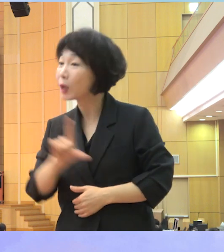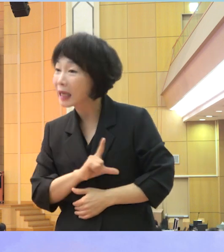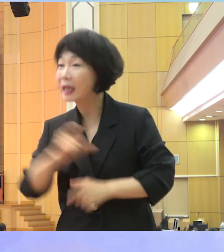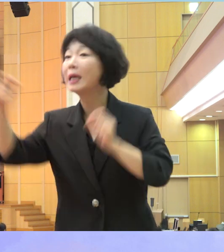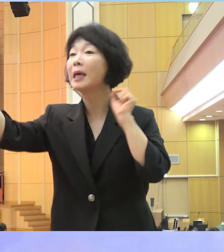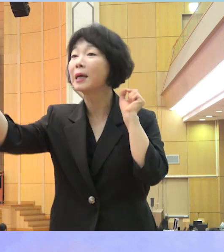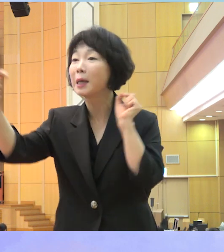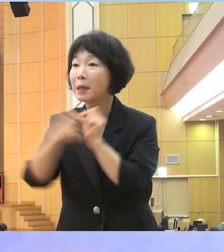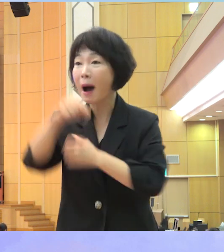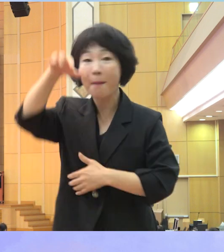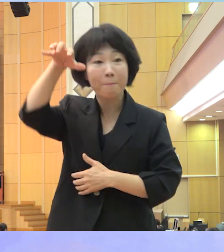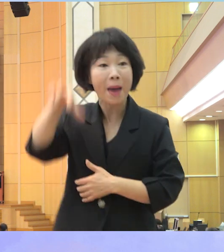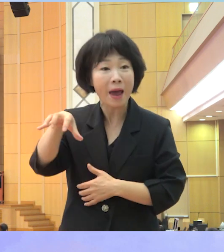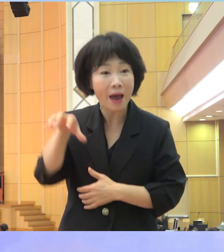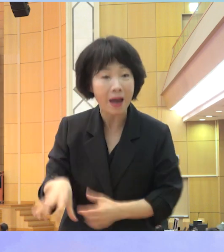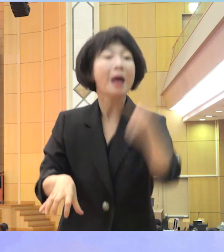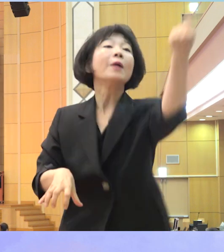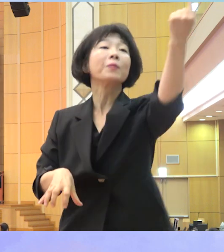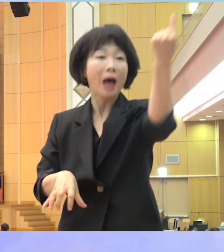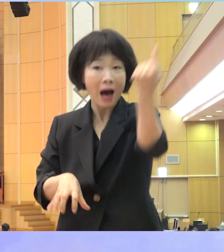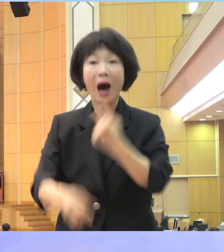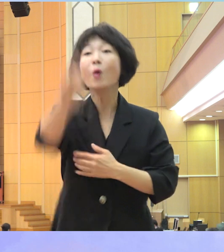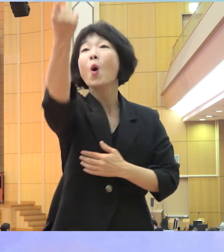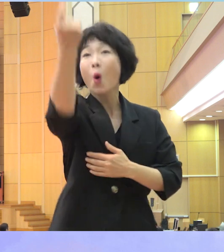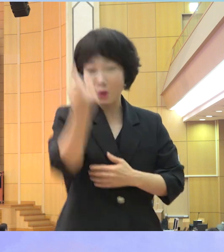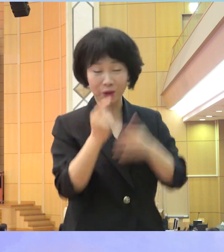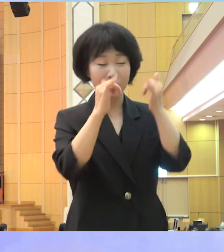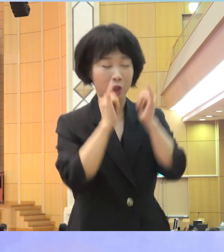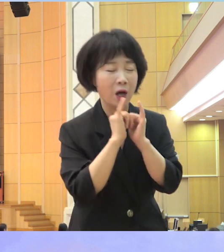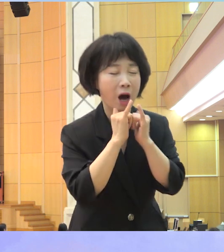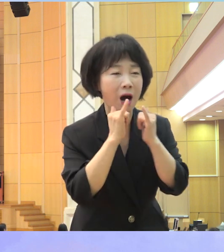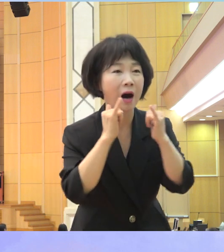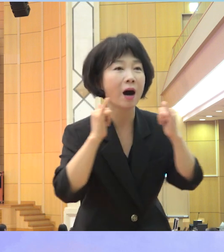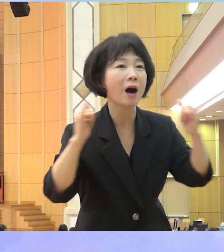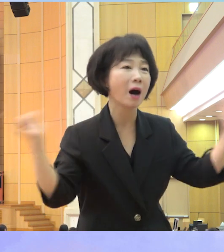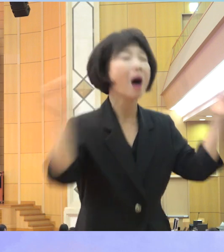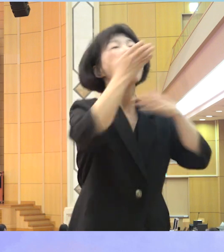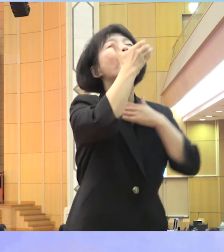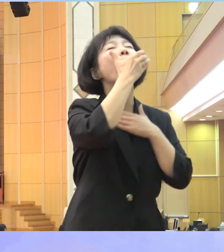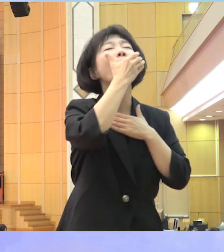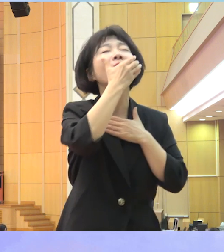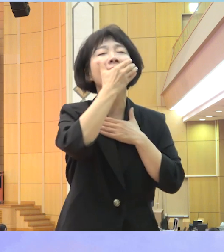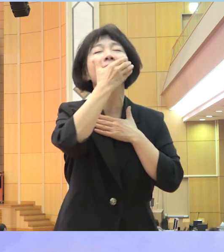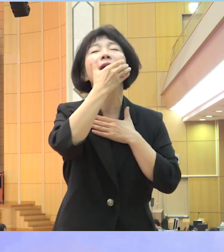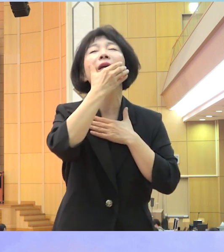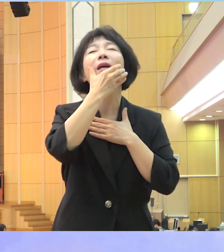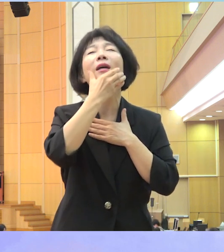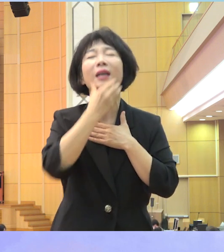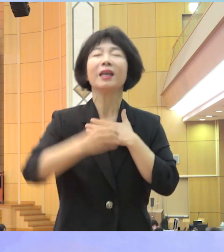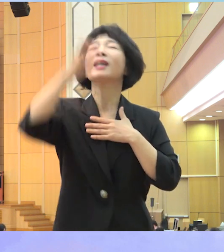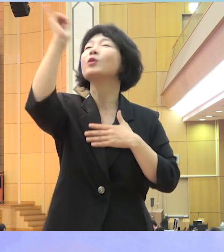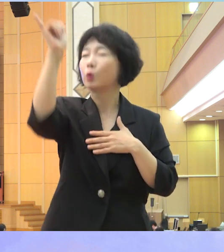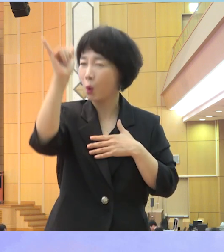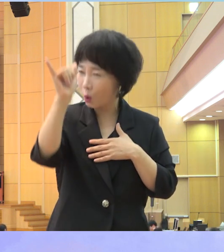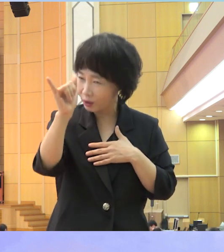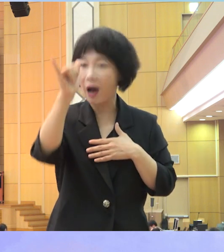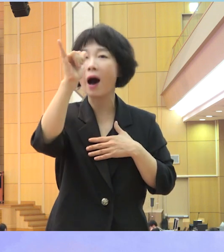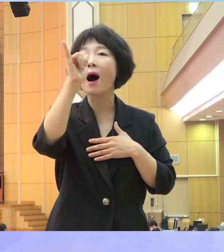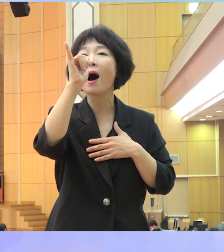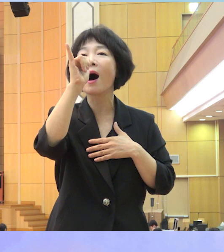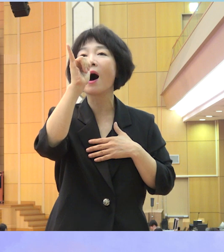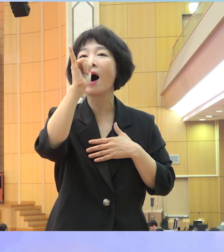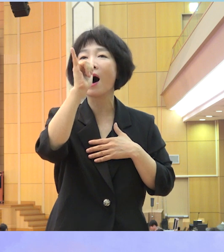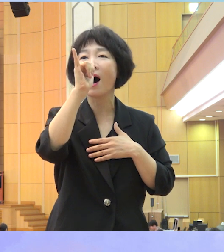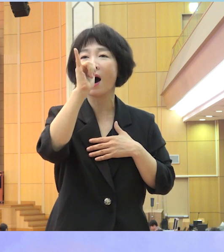예수 이름 앞에 나오는 자 복이